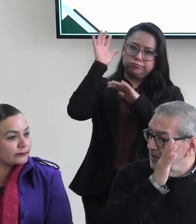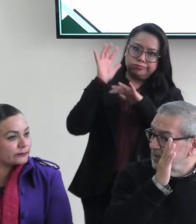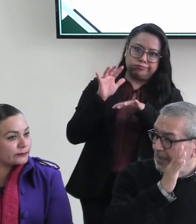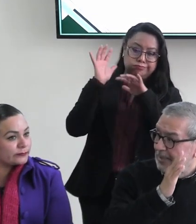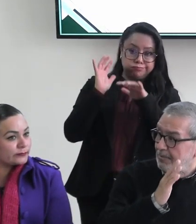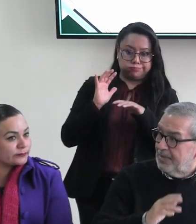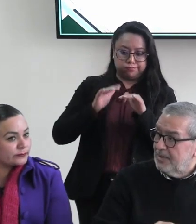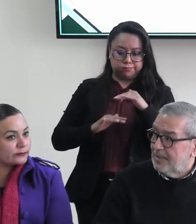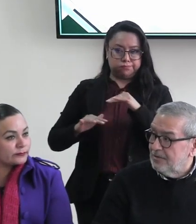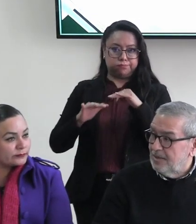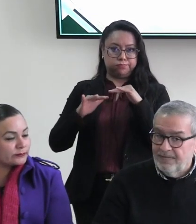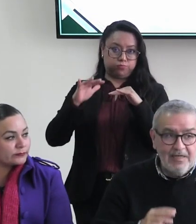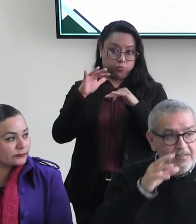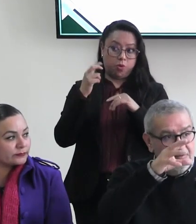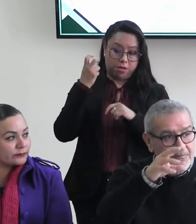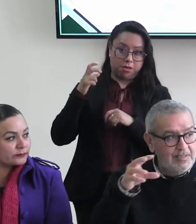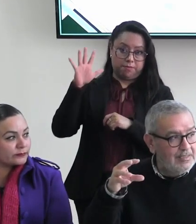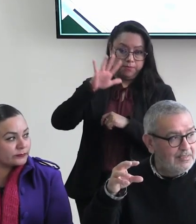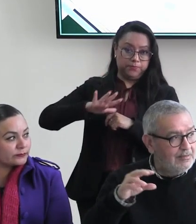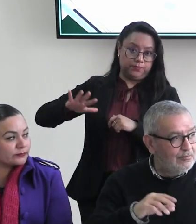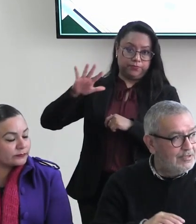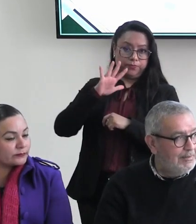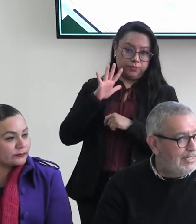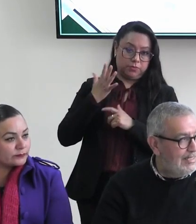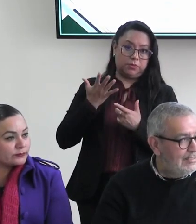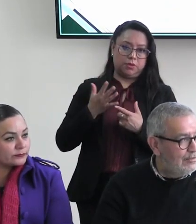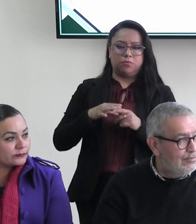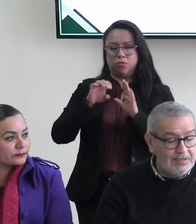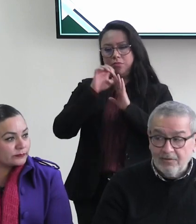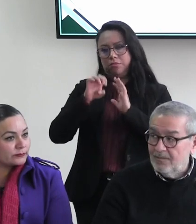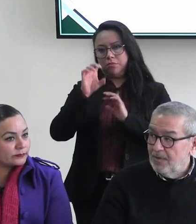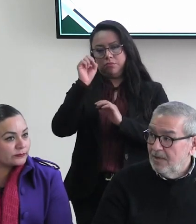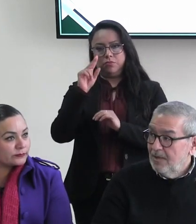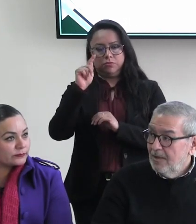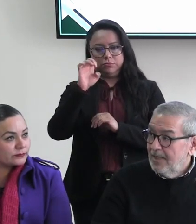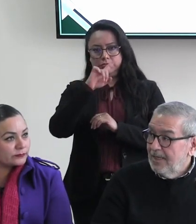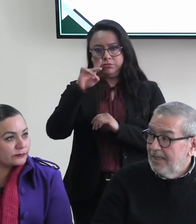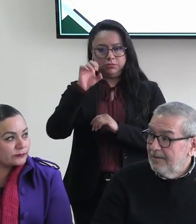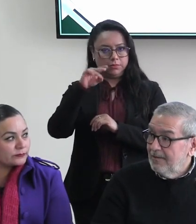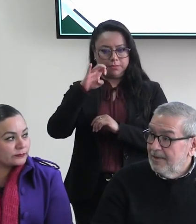por lo menos en aquella parte de la ciudad, fuera de lo que viene del Cutzamala y todo esto,